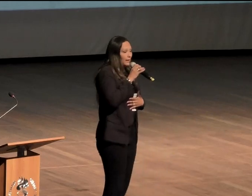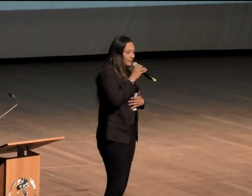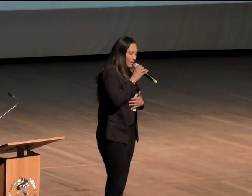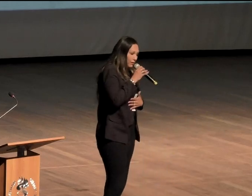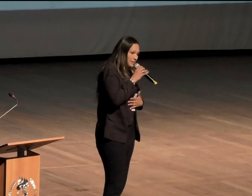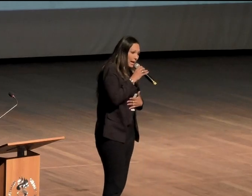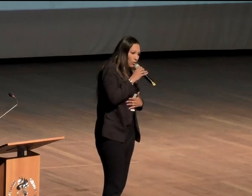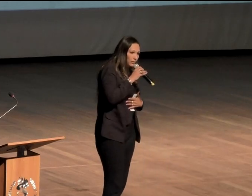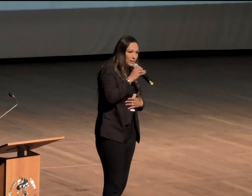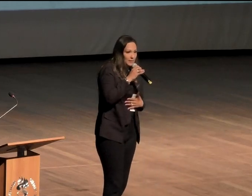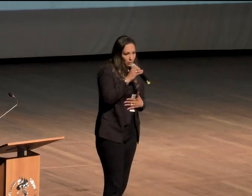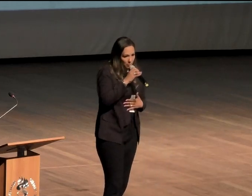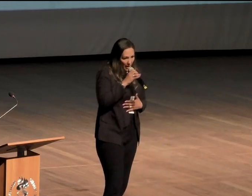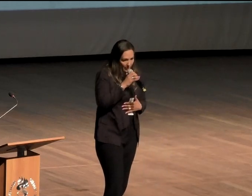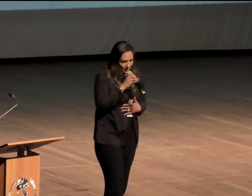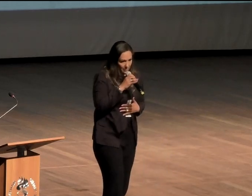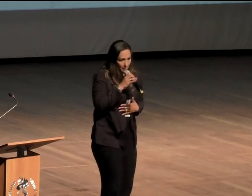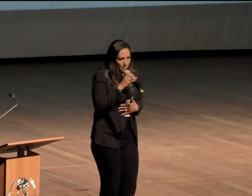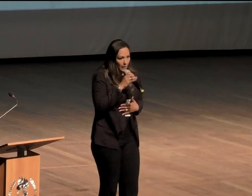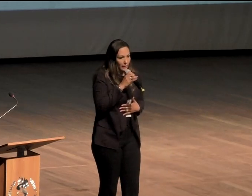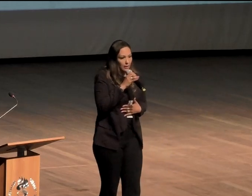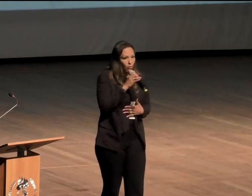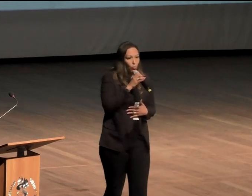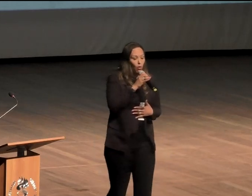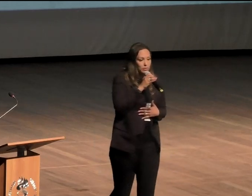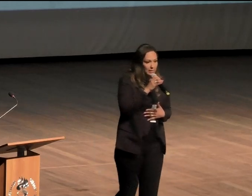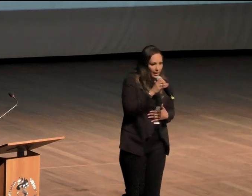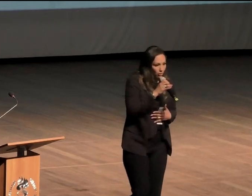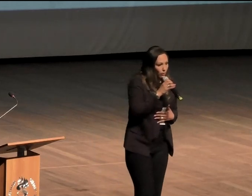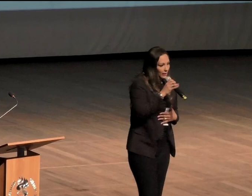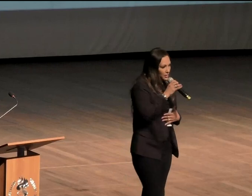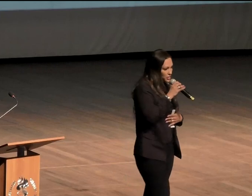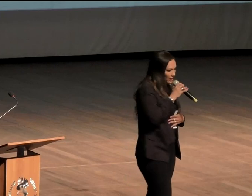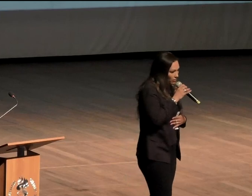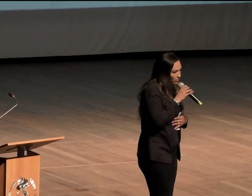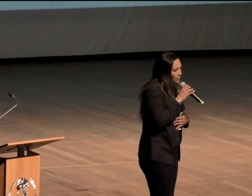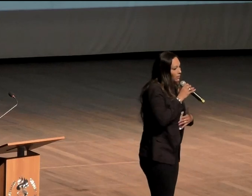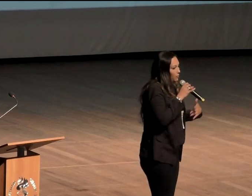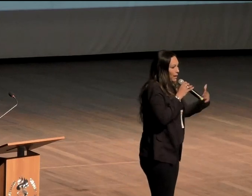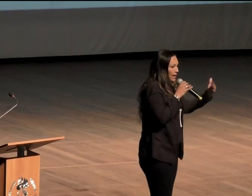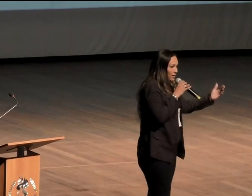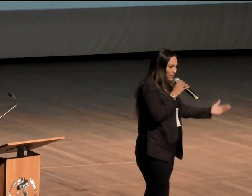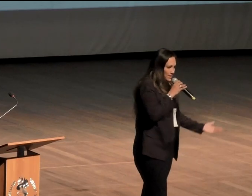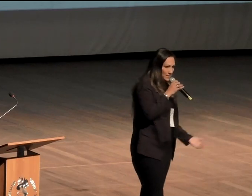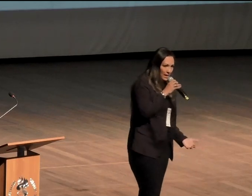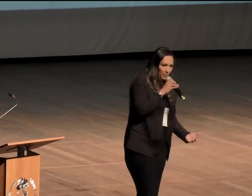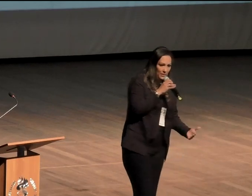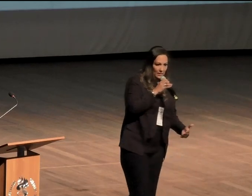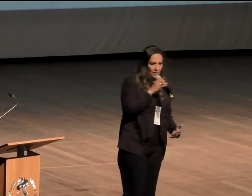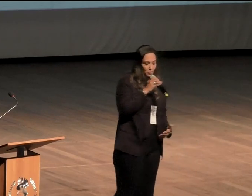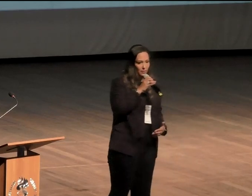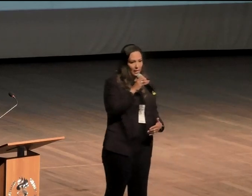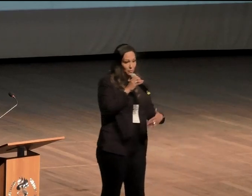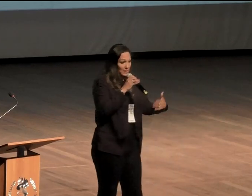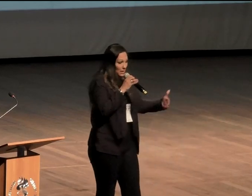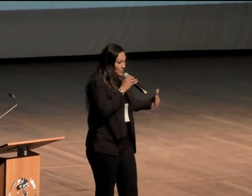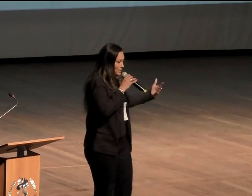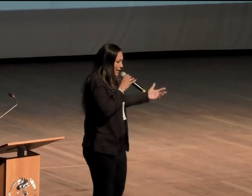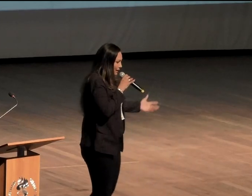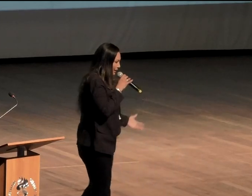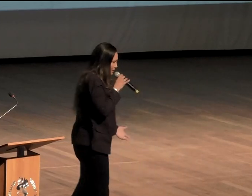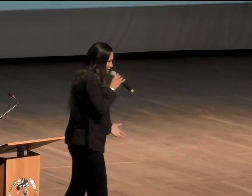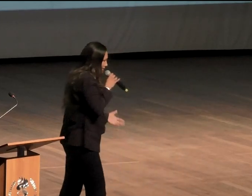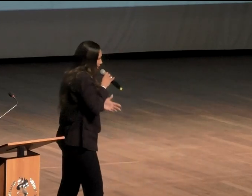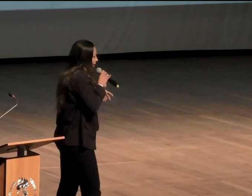né que está acontecendo em Paris então o conselho elegeu para ela fazer essa representatividade mas